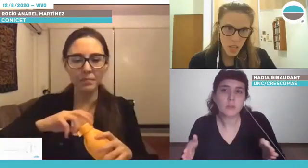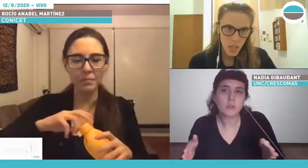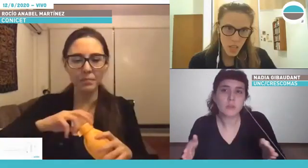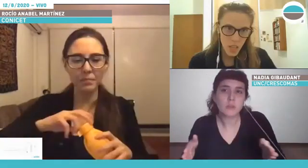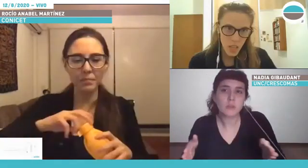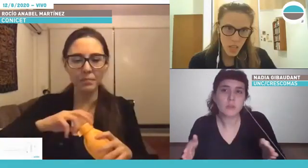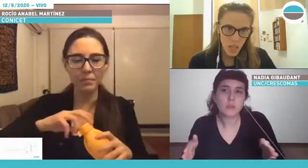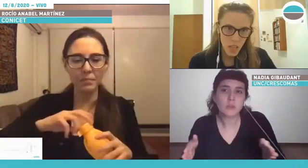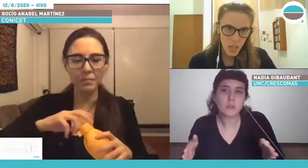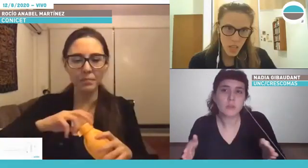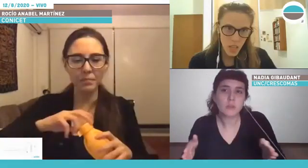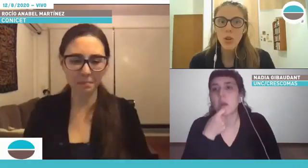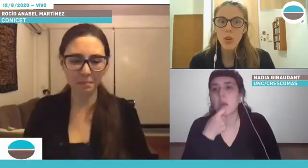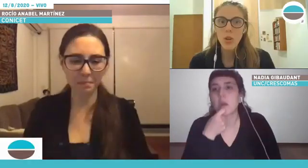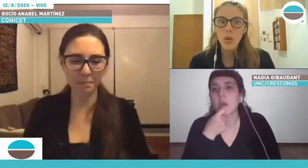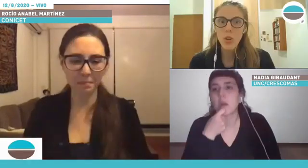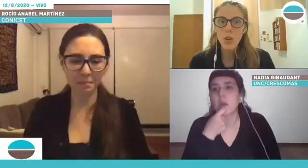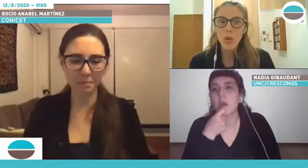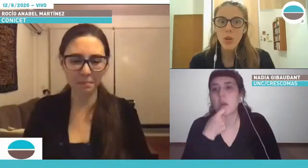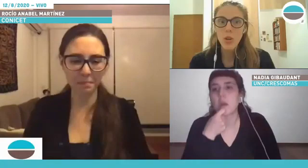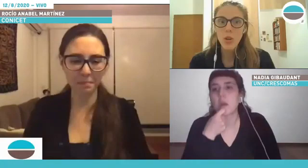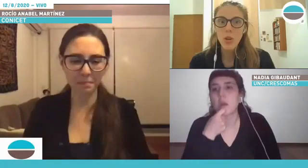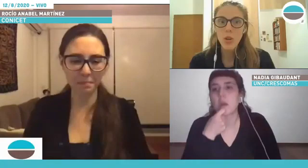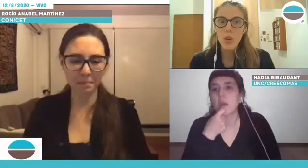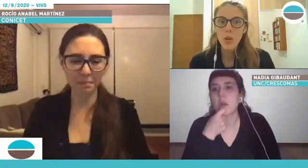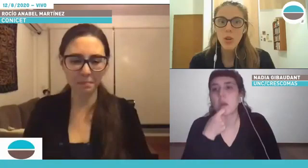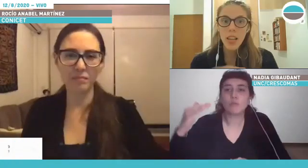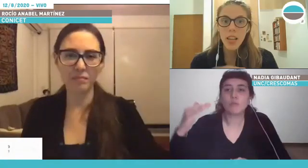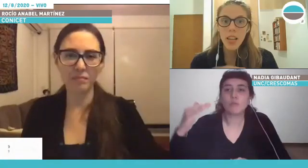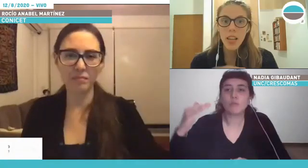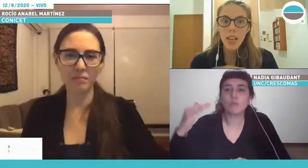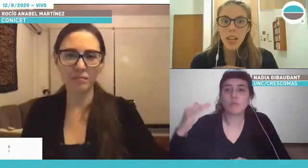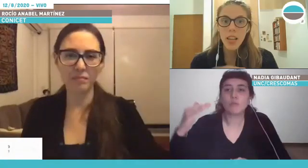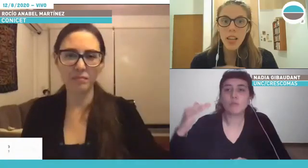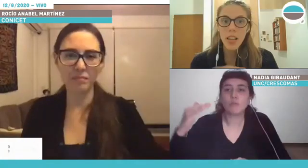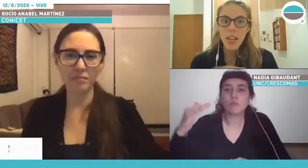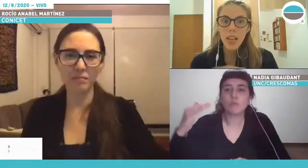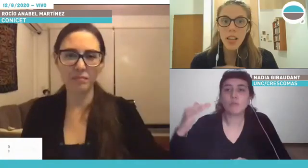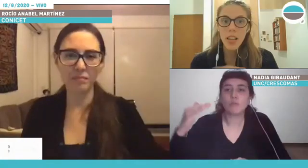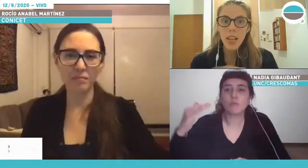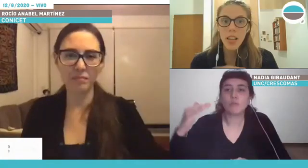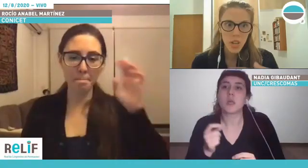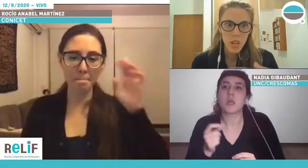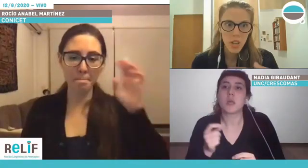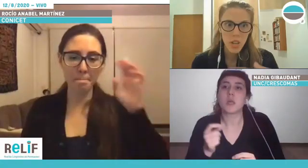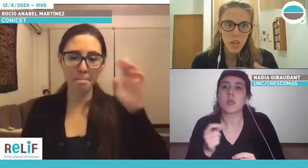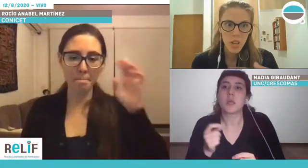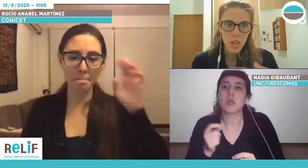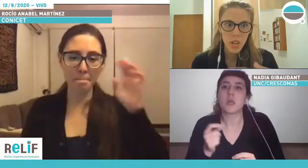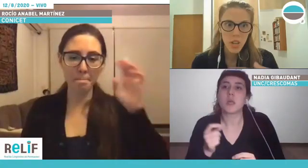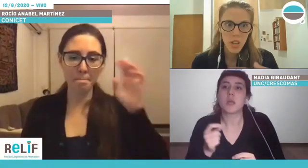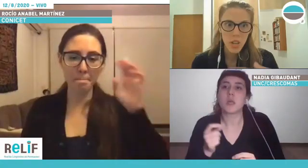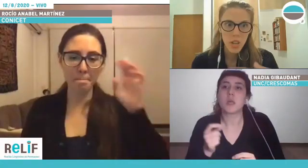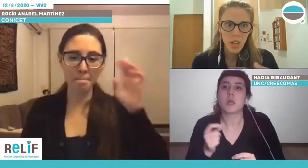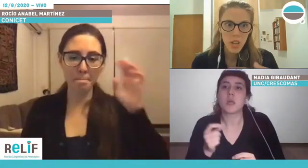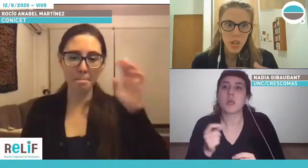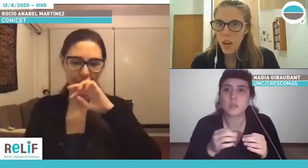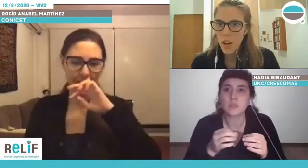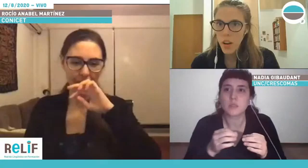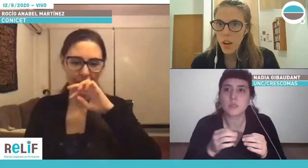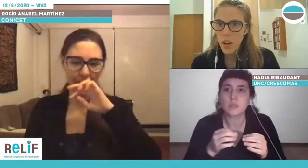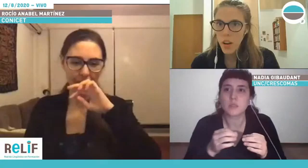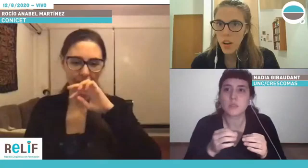tienen que ver con grande, alto, y las estrategias sintácticas o morfológicas que se ponen